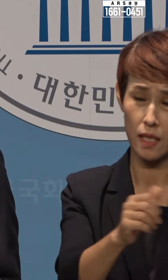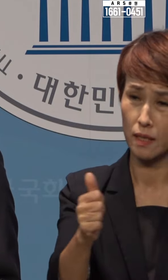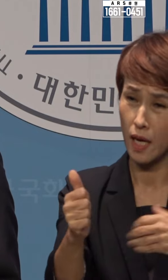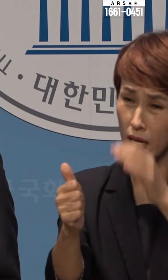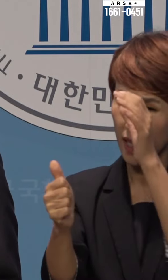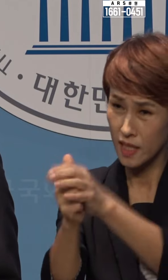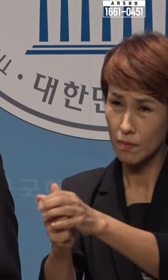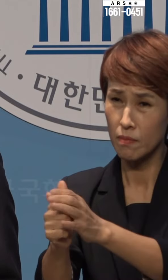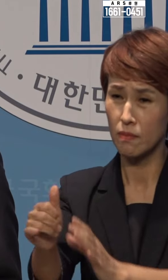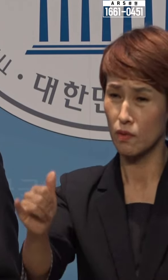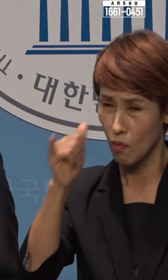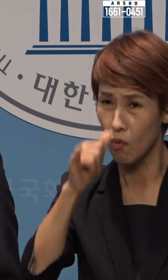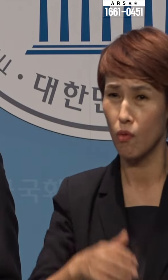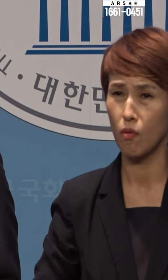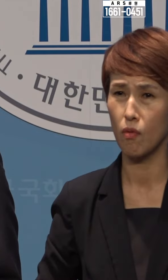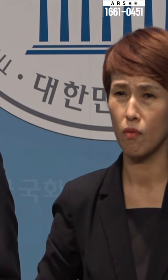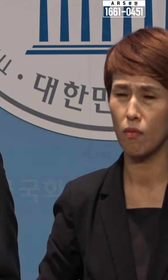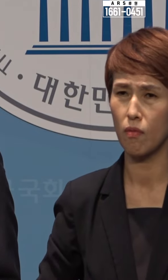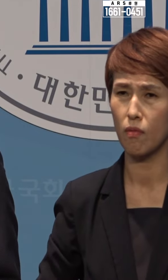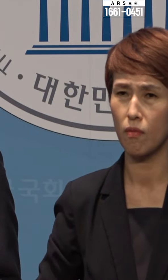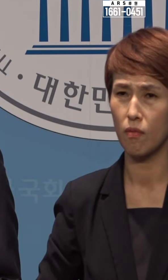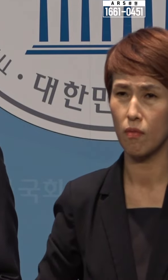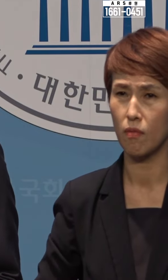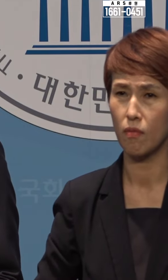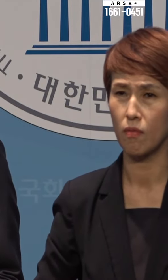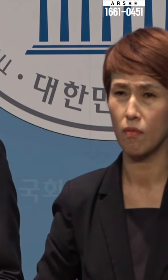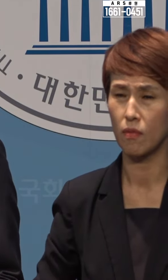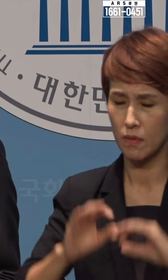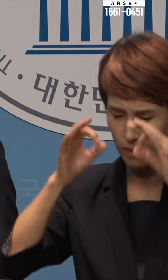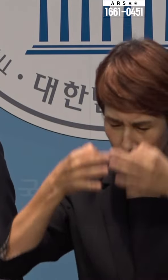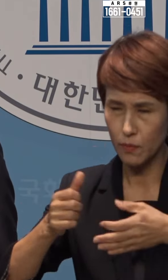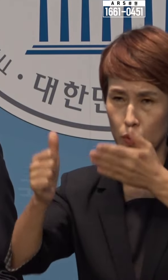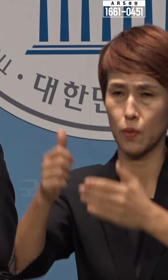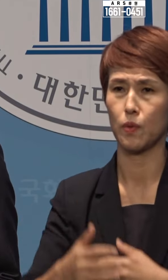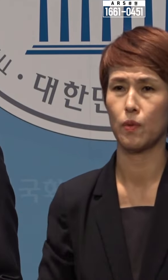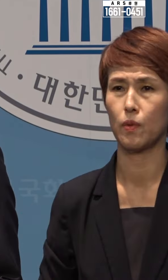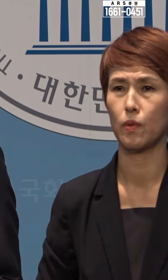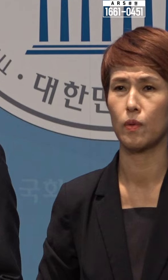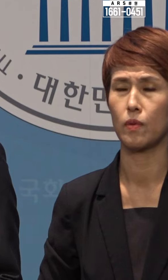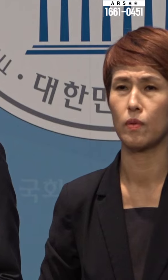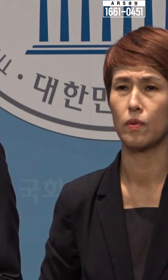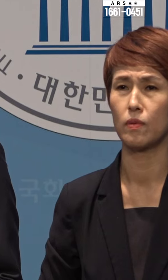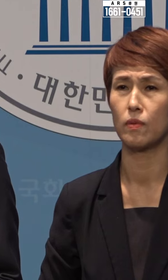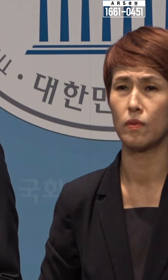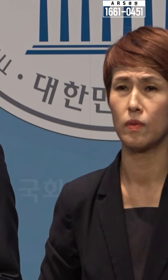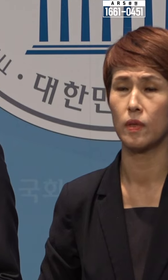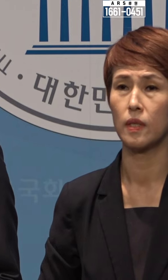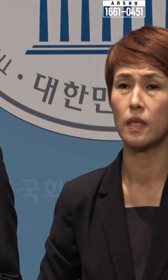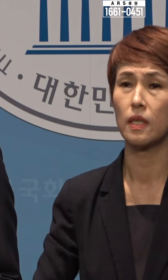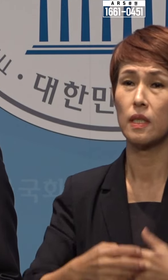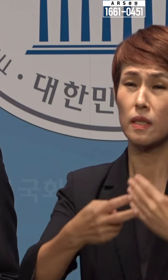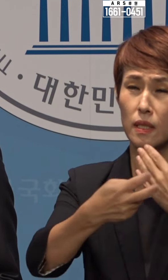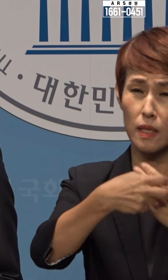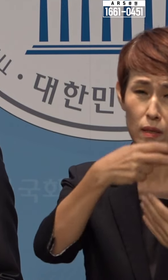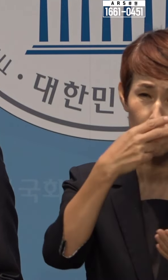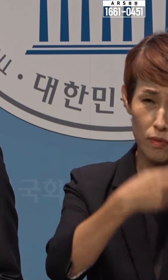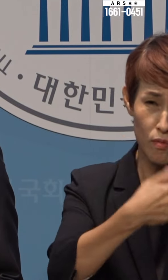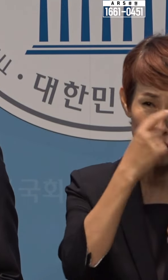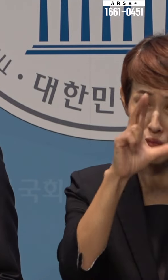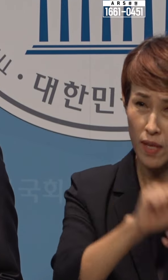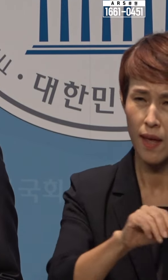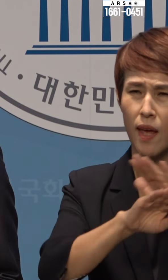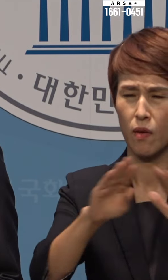있음을 분명히 자각하고 이제라도 전향적인 자세로 의료대란 해소에